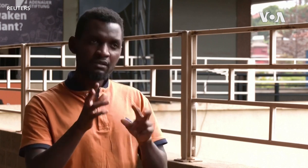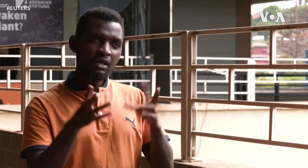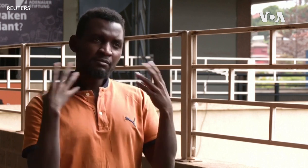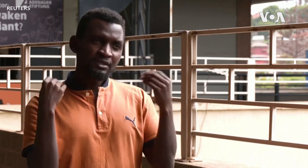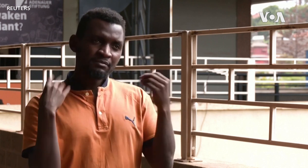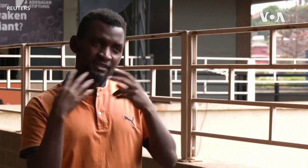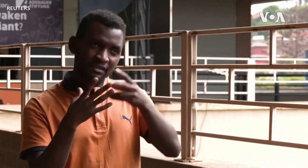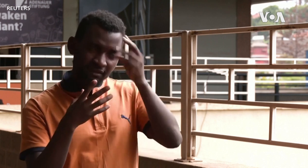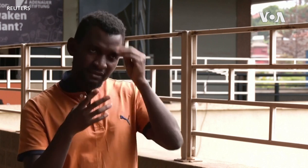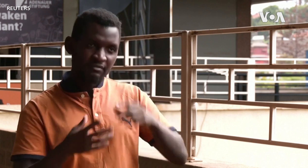valorise notre langue.